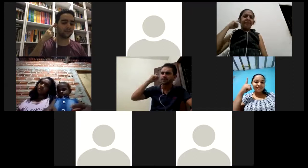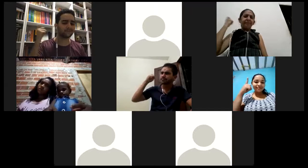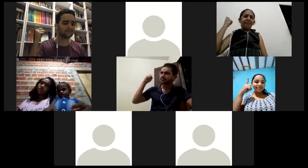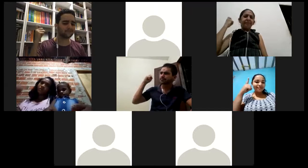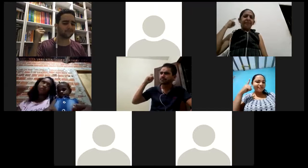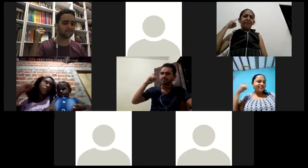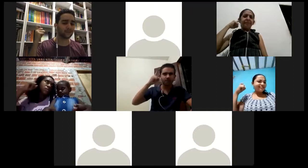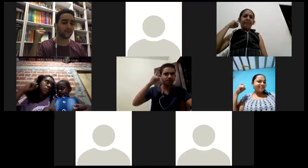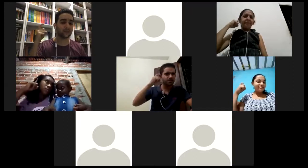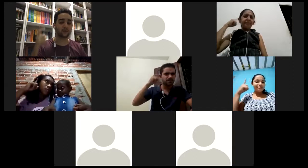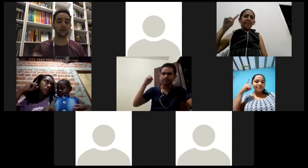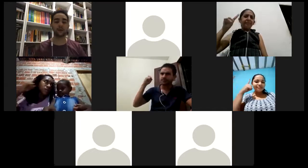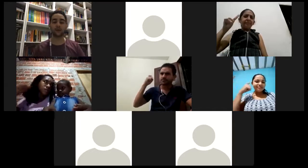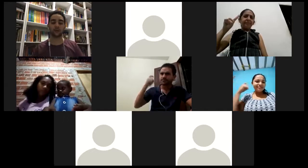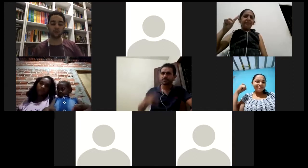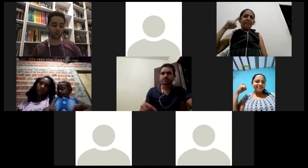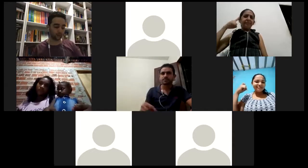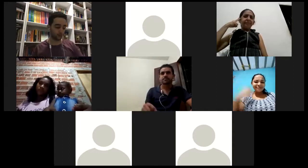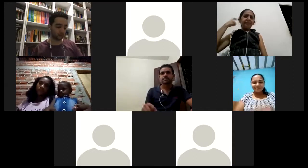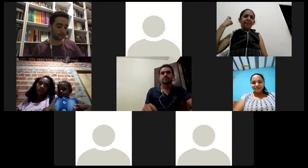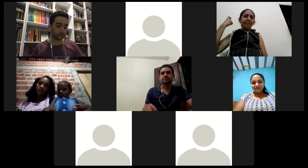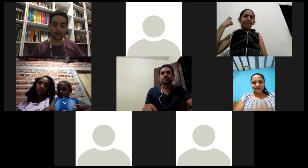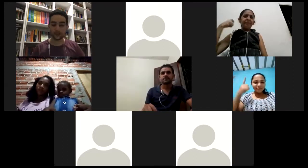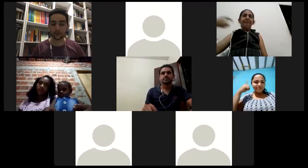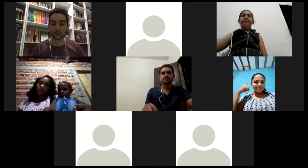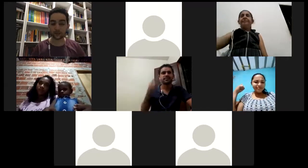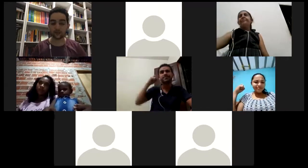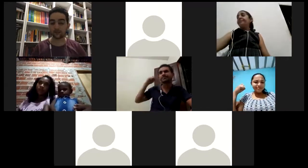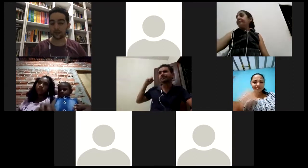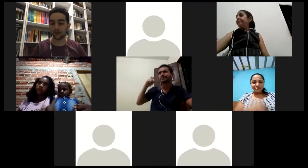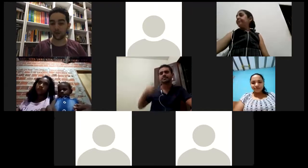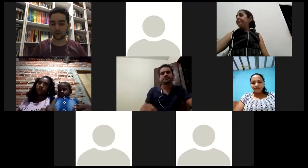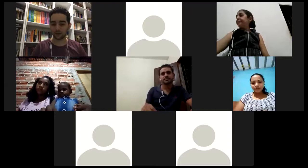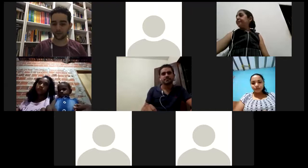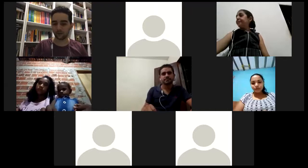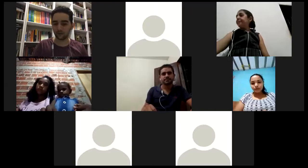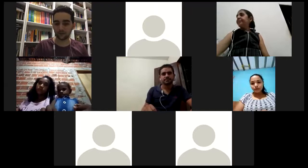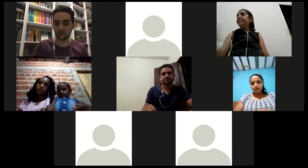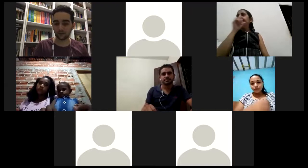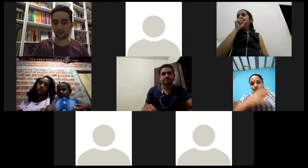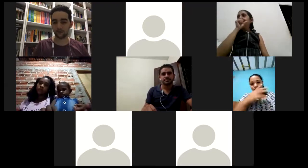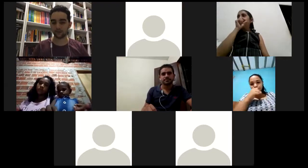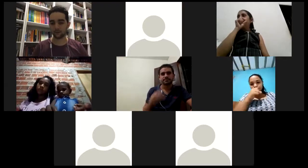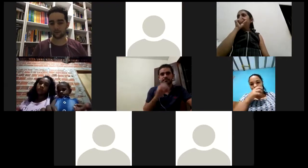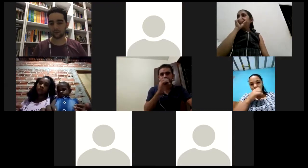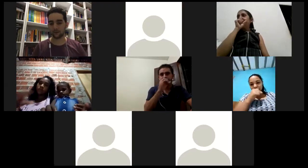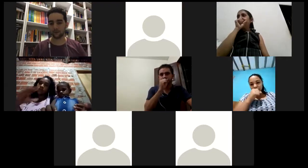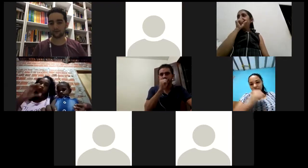levantado e faço, que tá muito barulho. Laranja, igual a sábado.